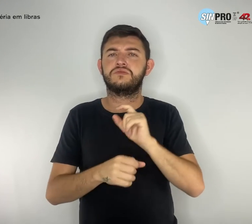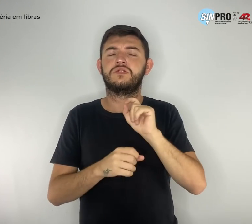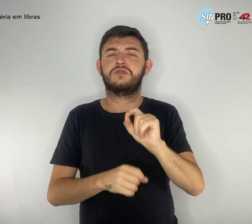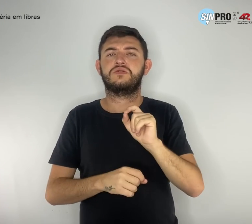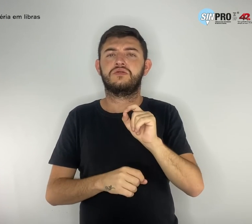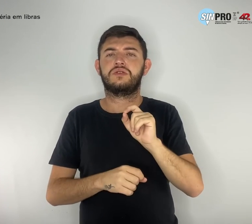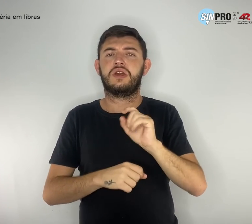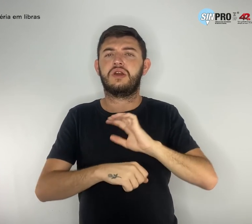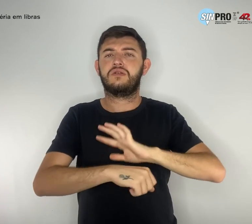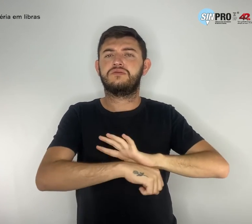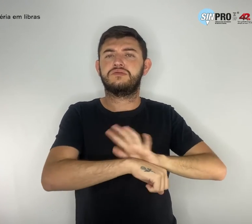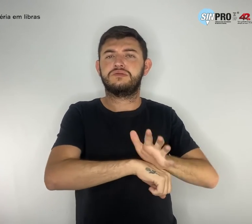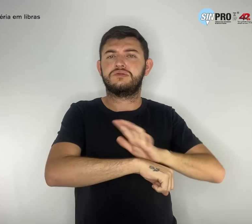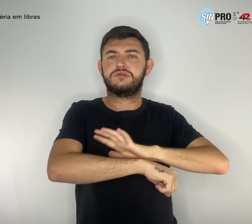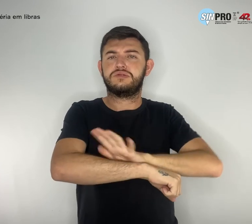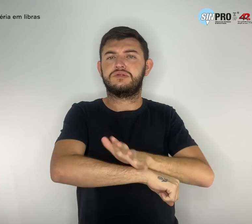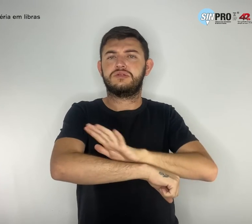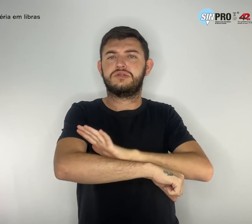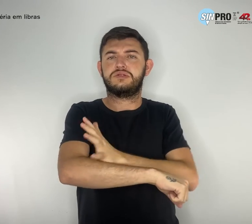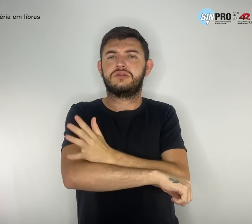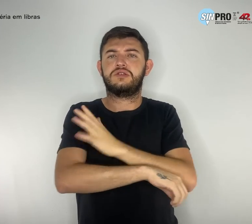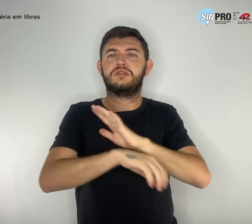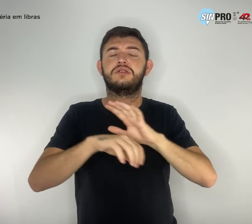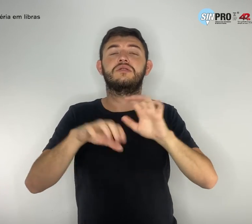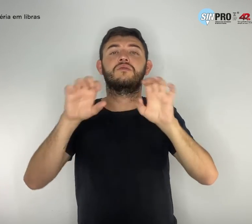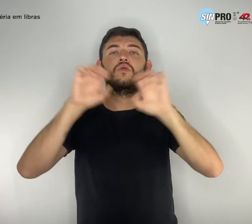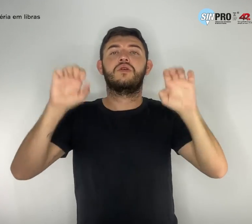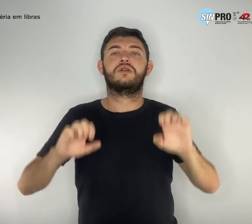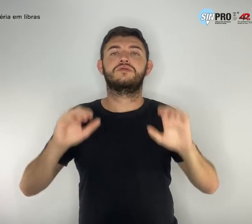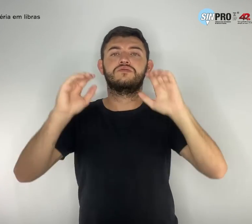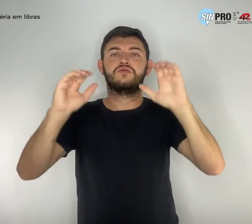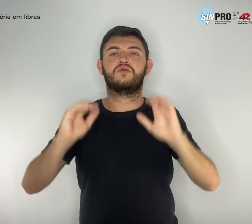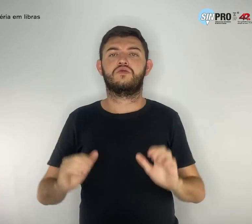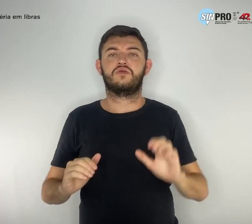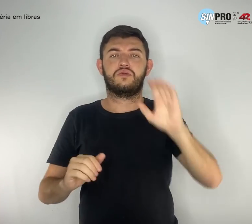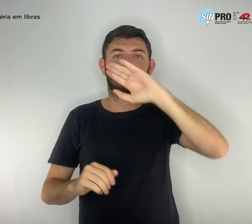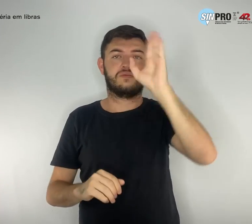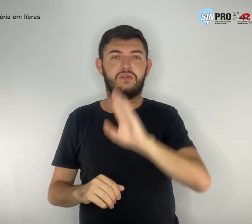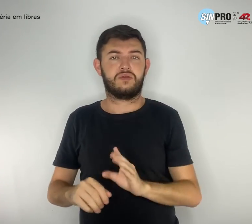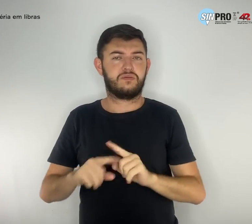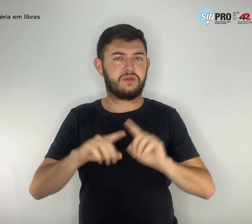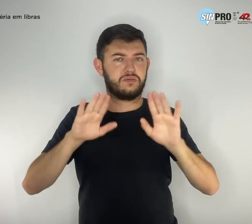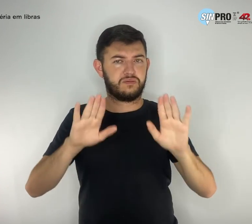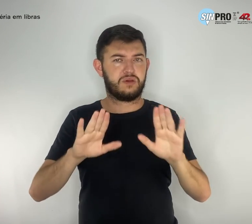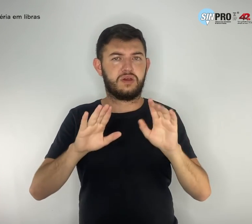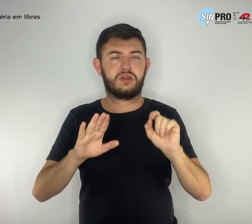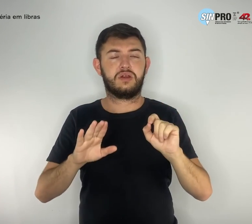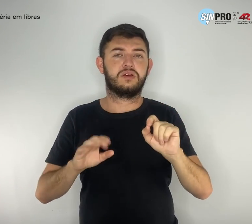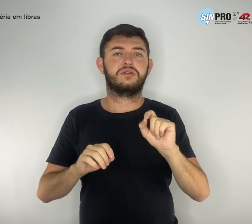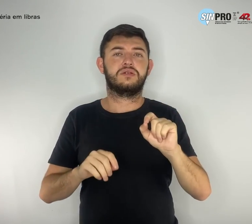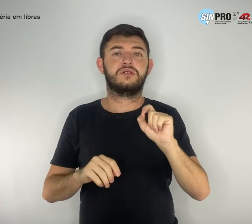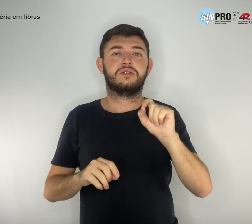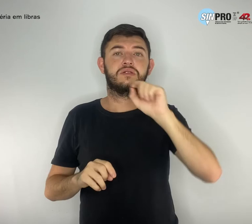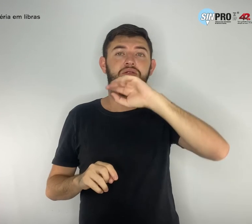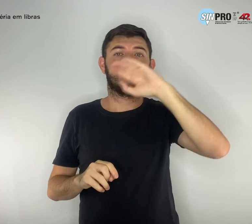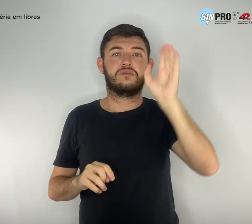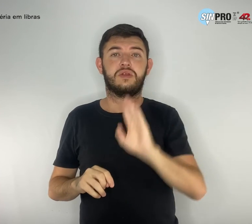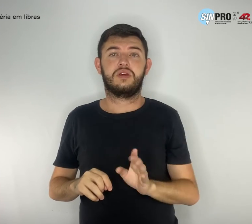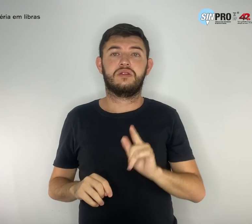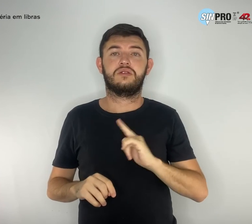país. O Estado no Brasil edificou-se nas relações entre escravistas e